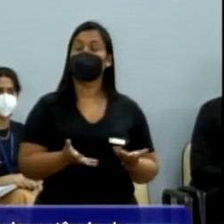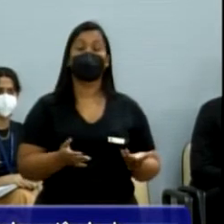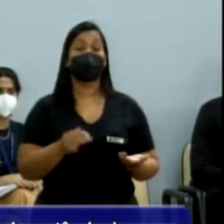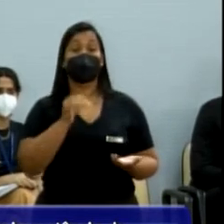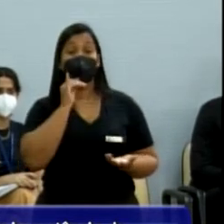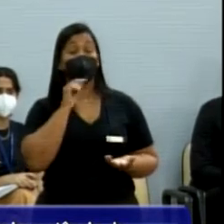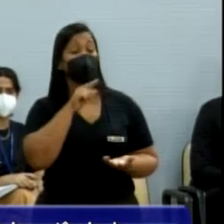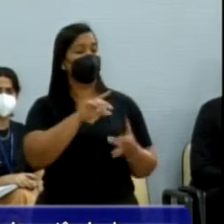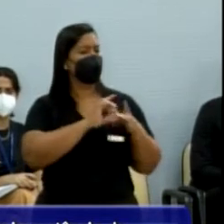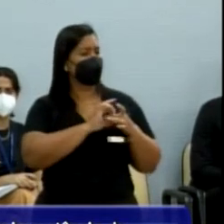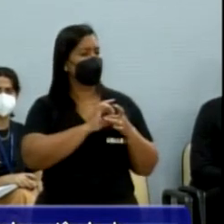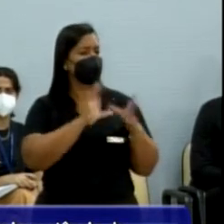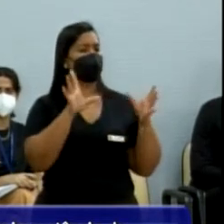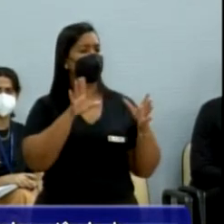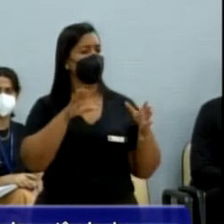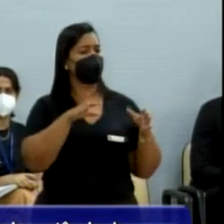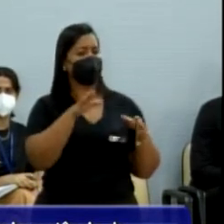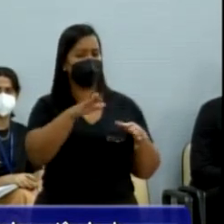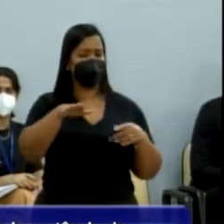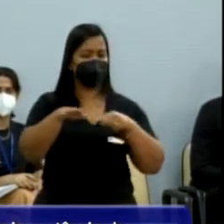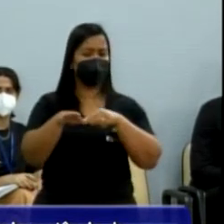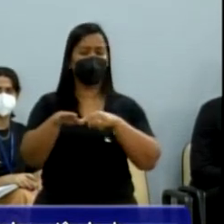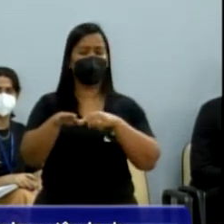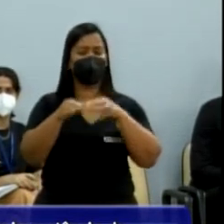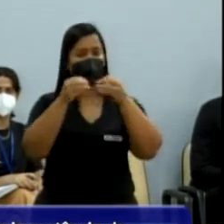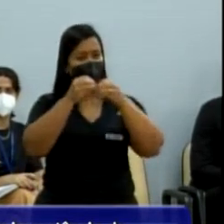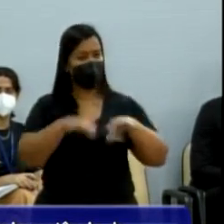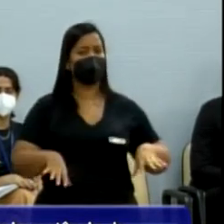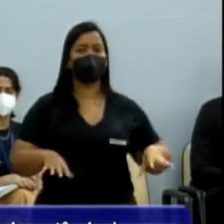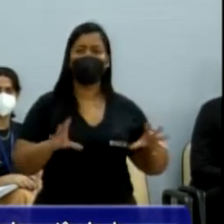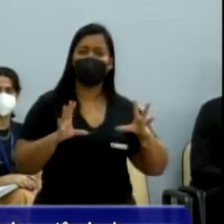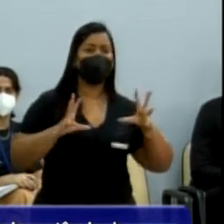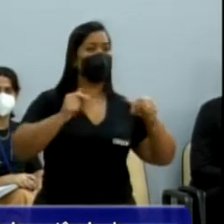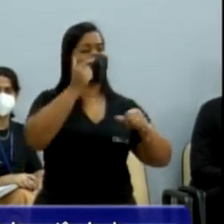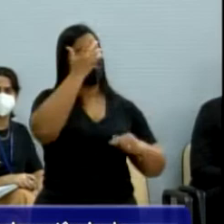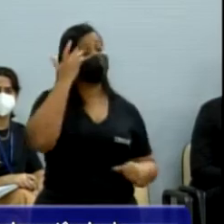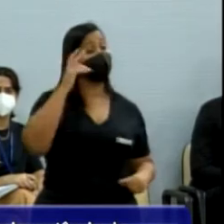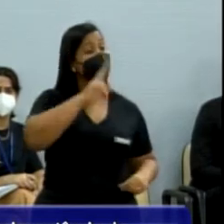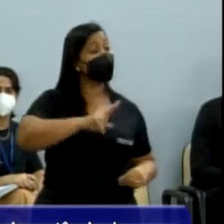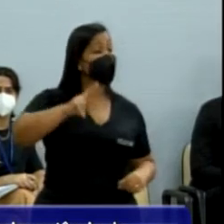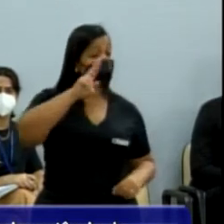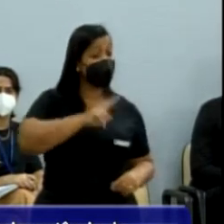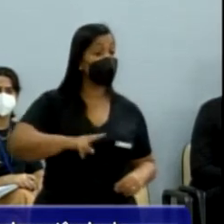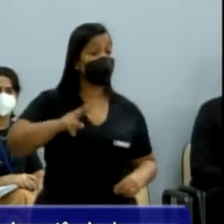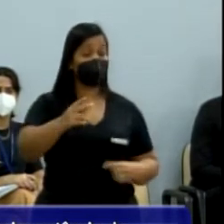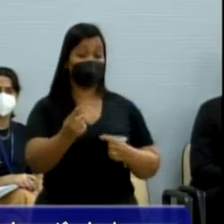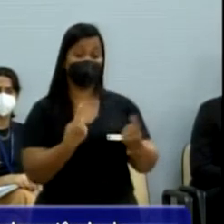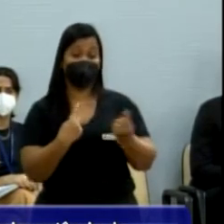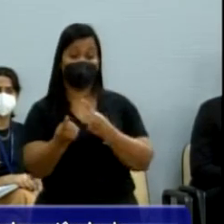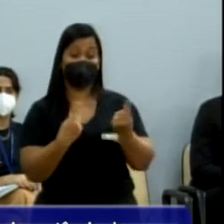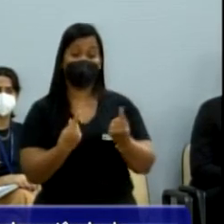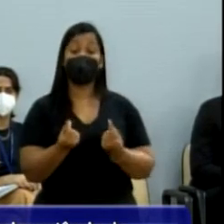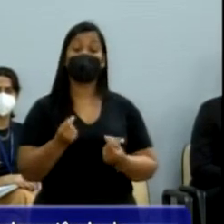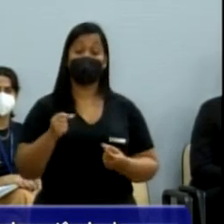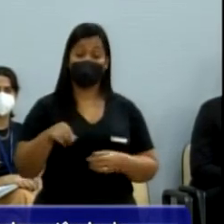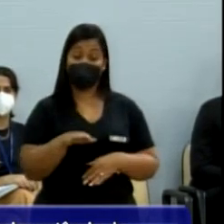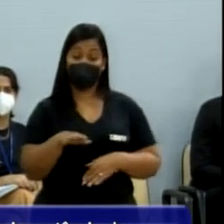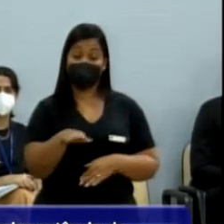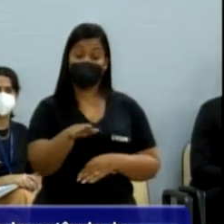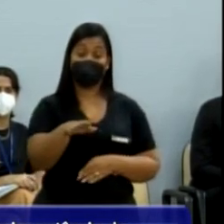que você permite o estacionamento, você prejudica todos aqueles que utilizam a via com o carro.